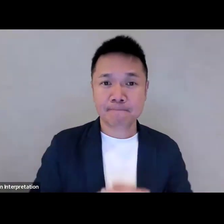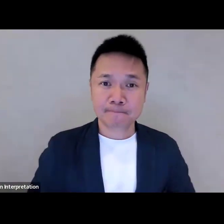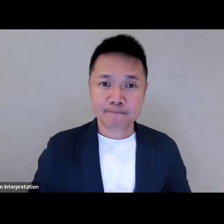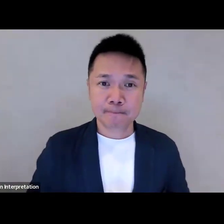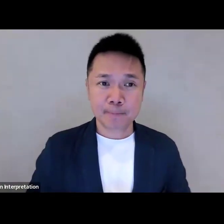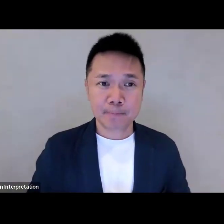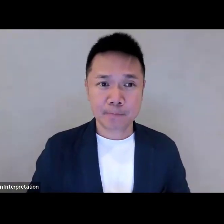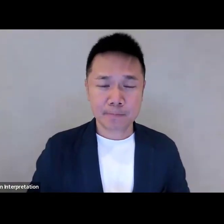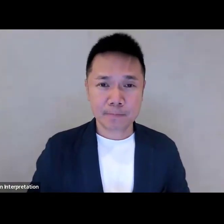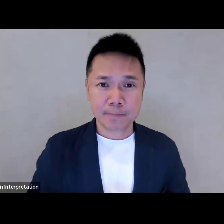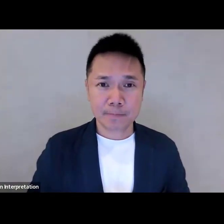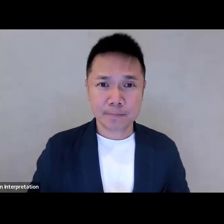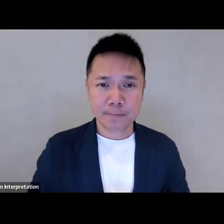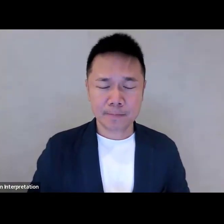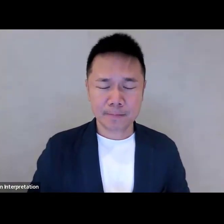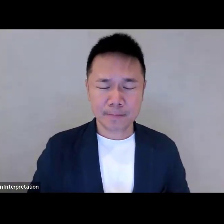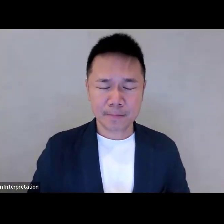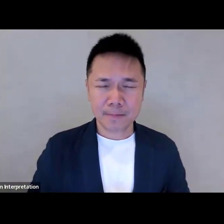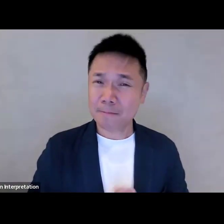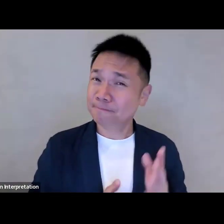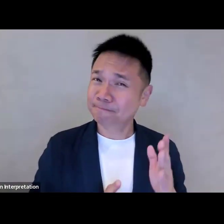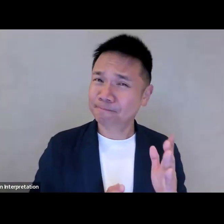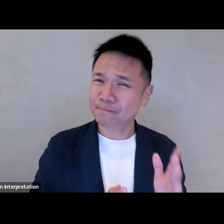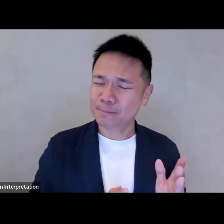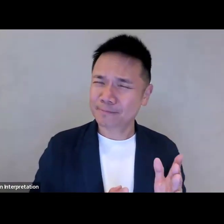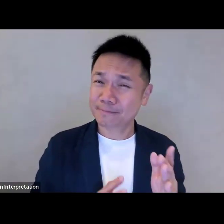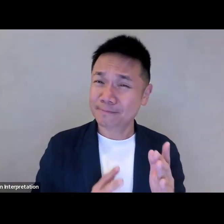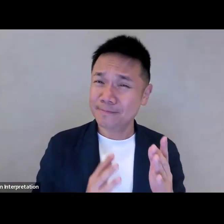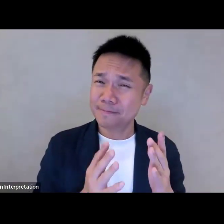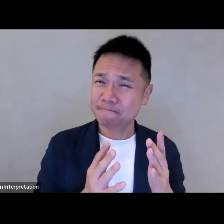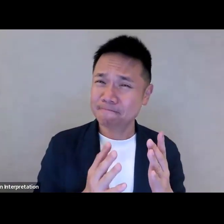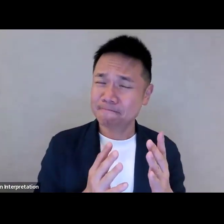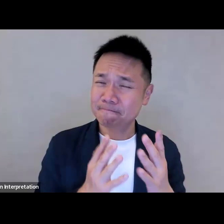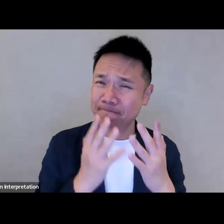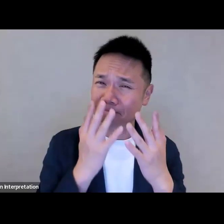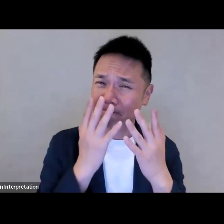道。他说：“我不知道我们还不会再见面。”